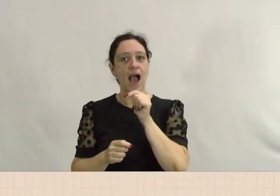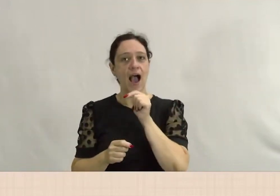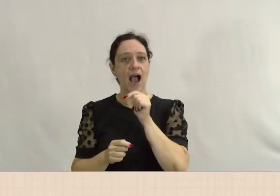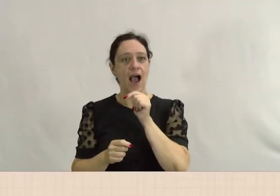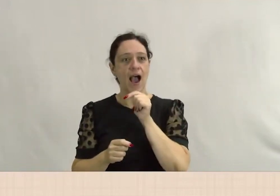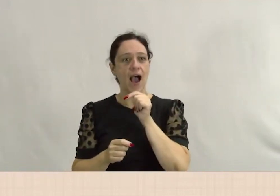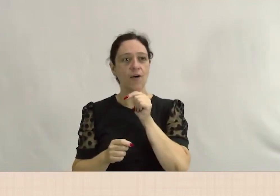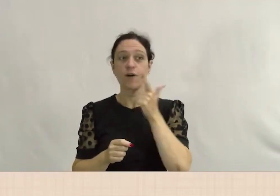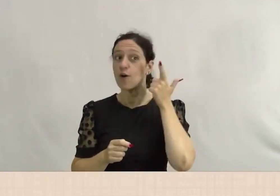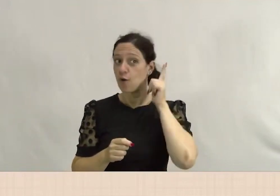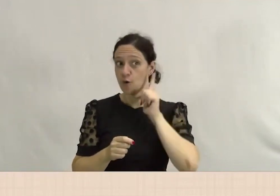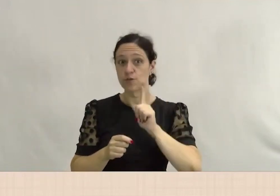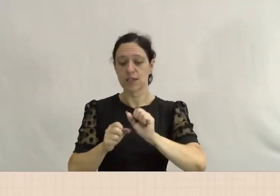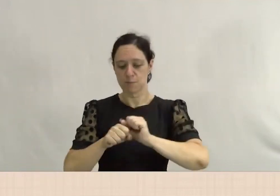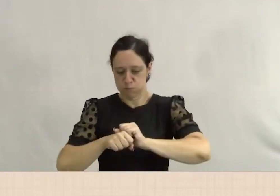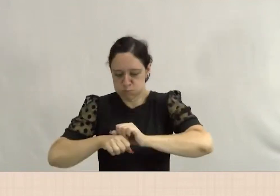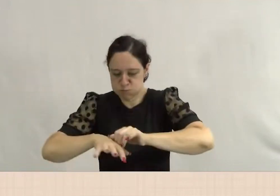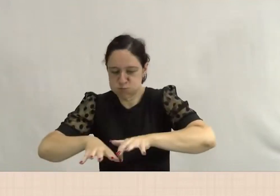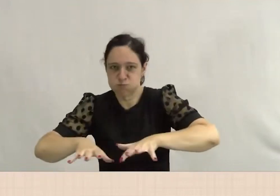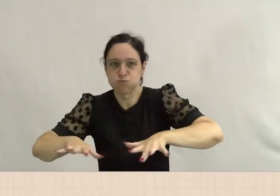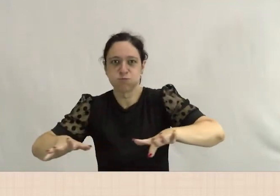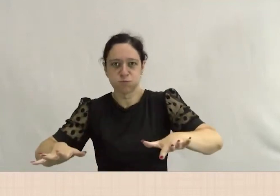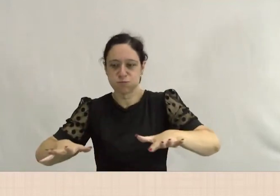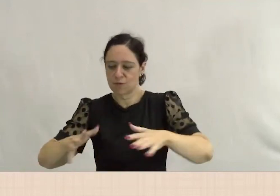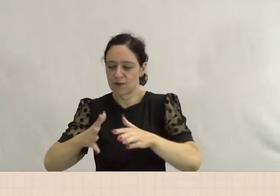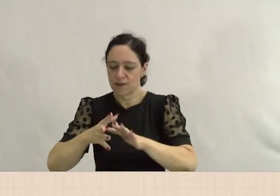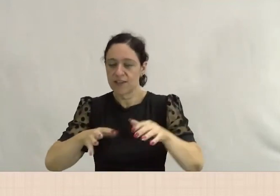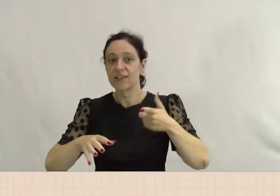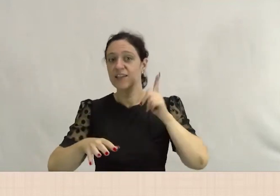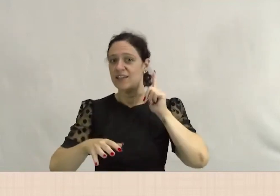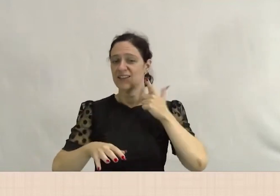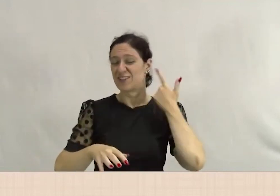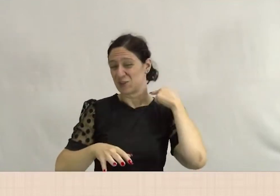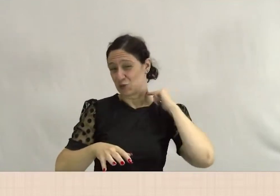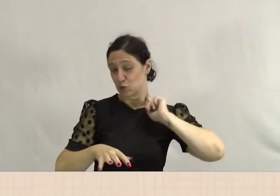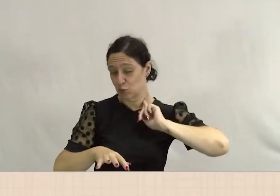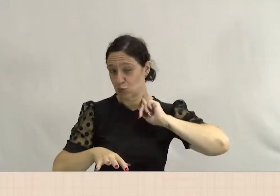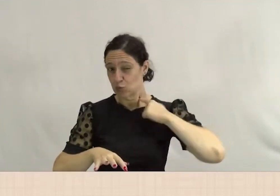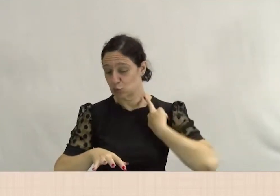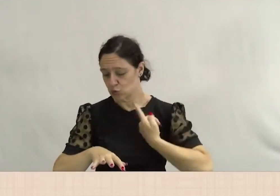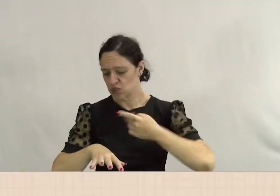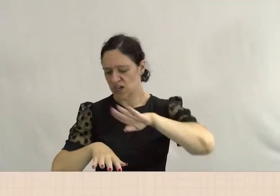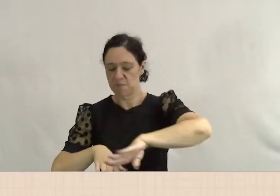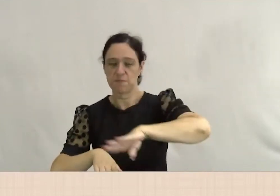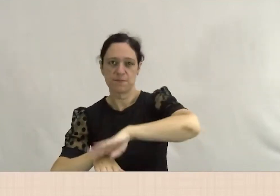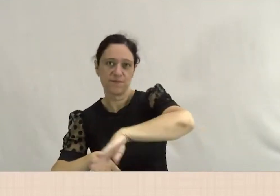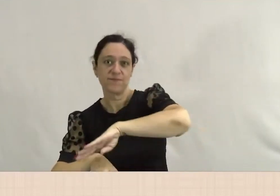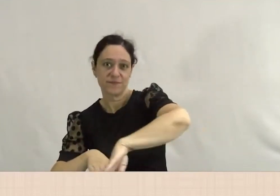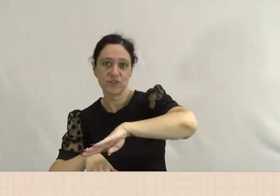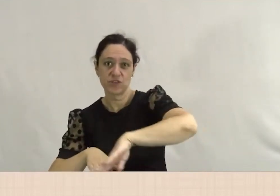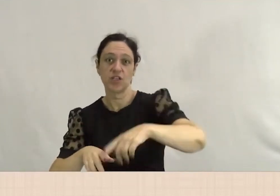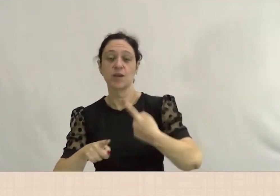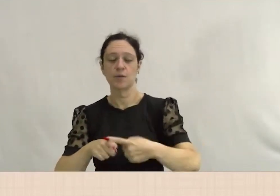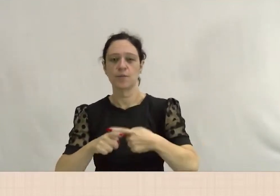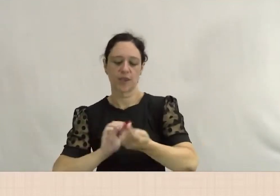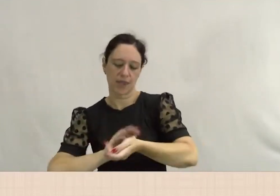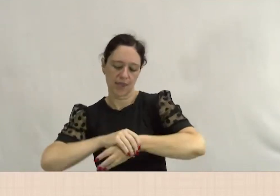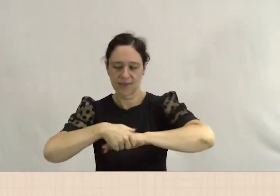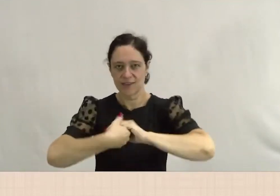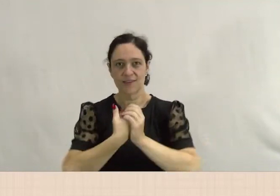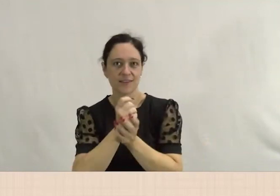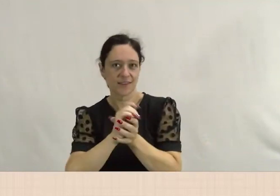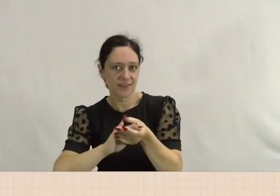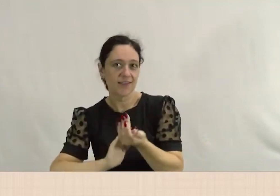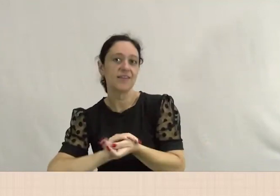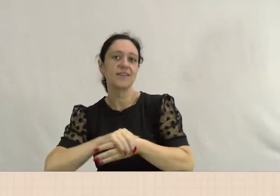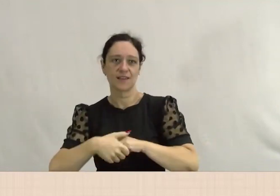consiga entrar em todos os pontos da sua mão para tirar a sujeira. Quebra a tensão superficial da água. Se você